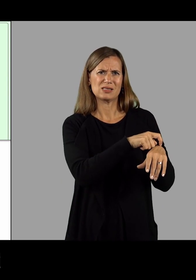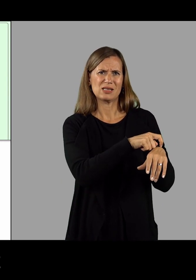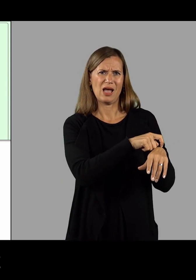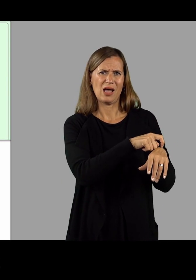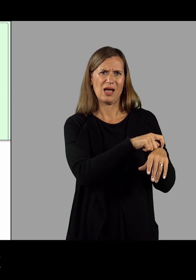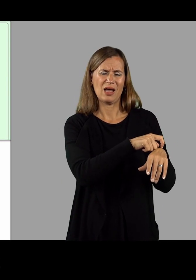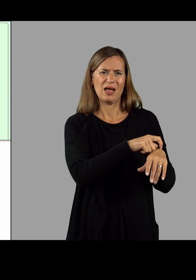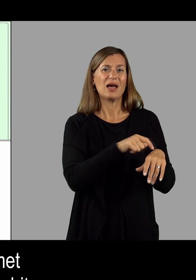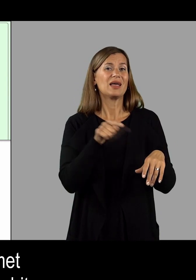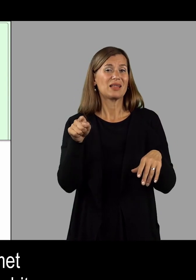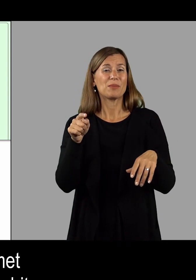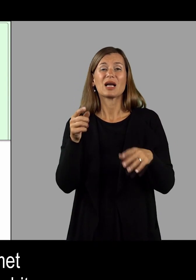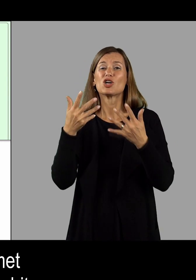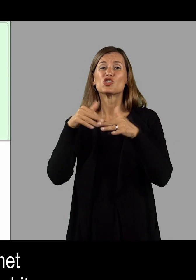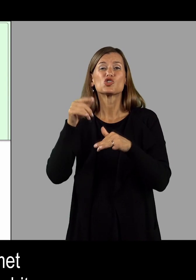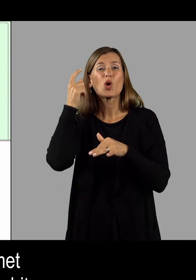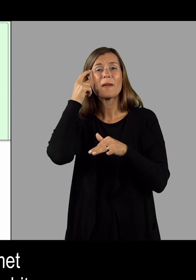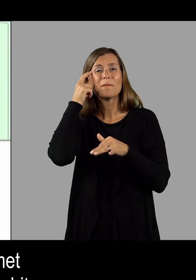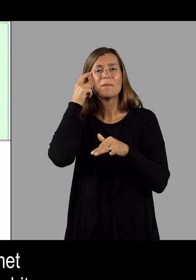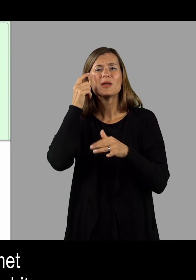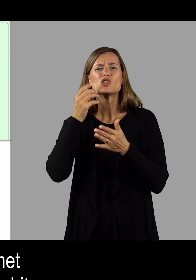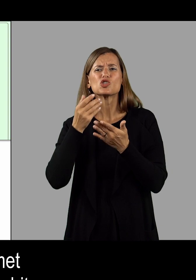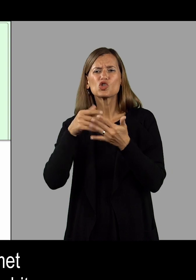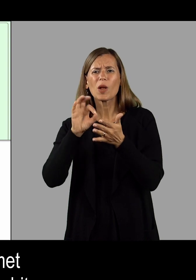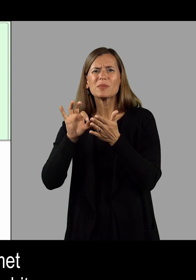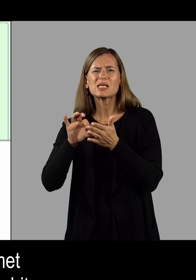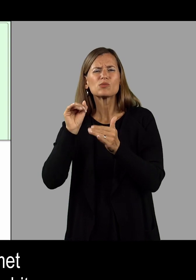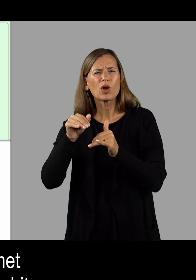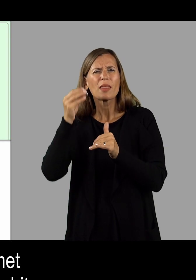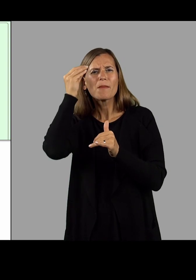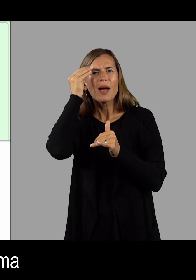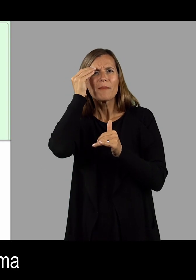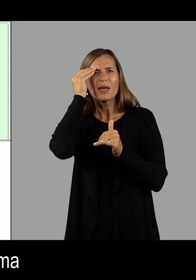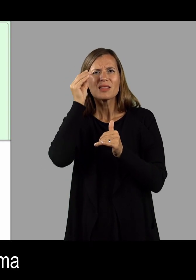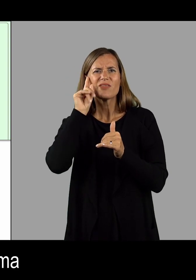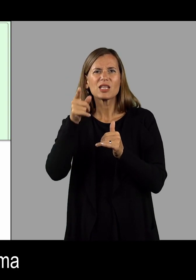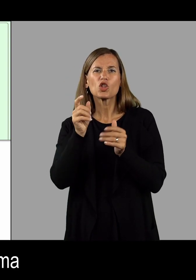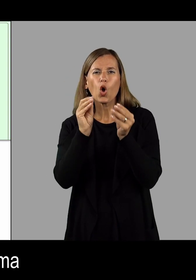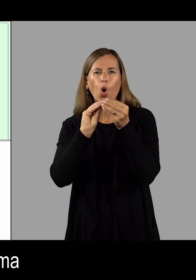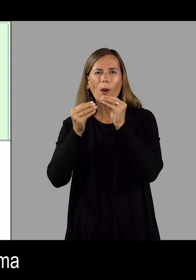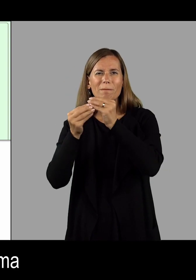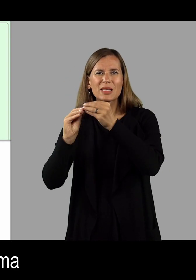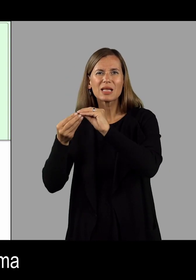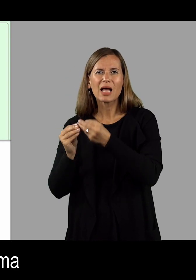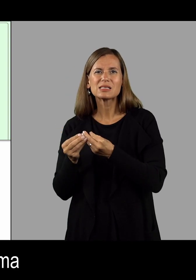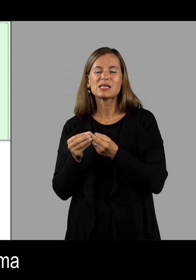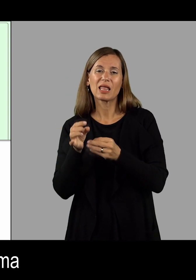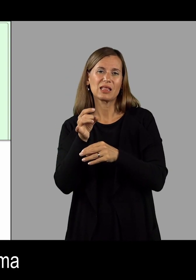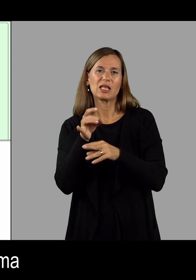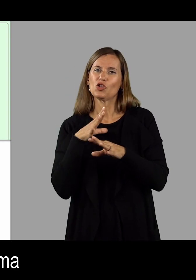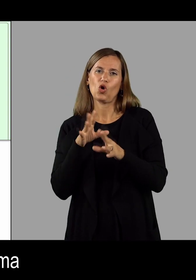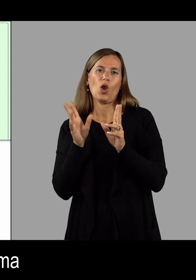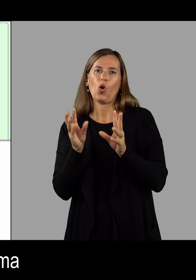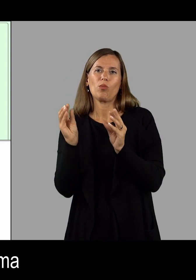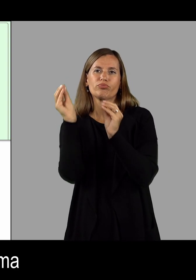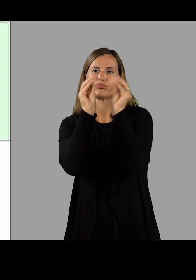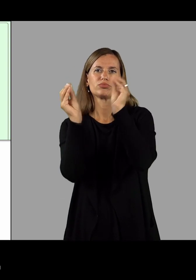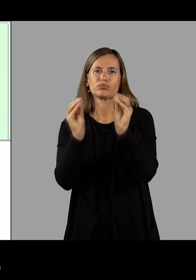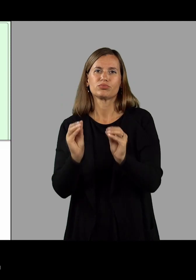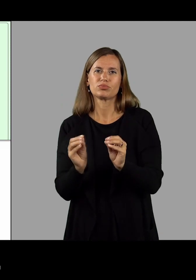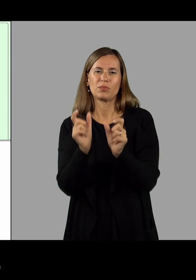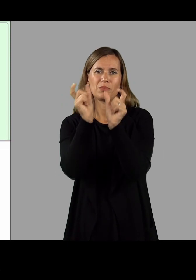QWERTY tipkovnici bi morali pritisniti v zaporedju K, L, E, T, kar je tukaj že neka izguba časa. Se pravi, tukaj